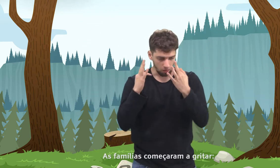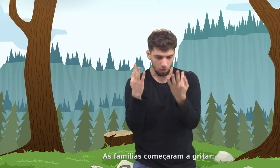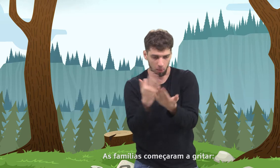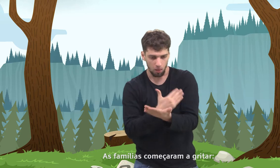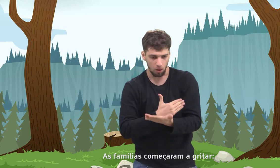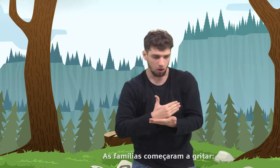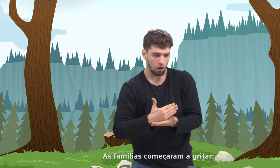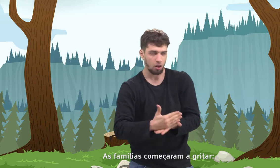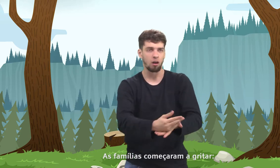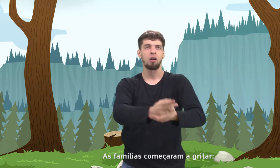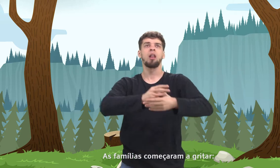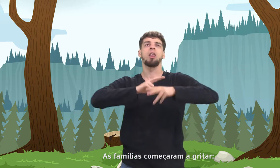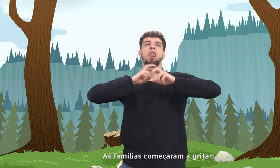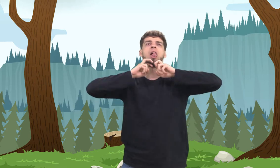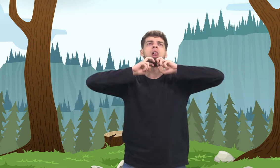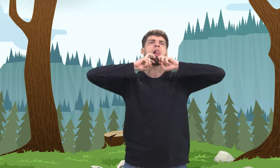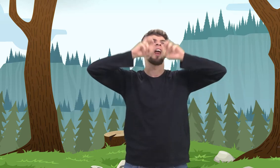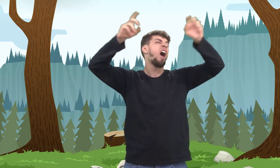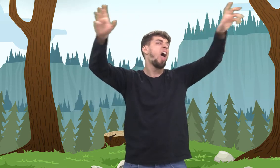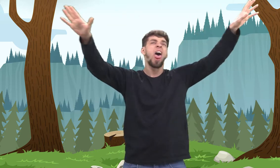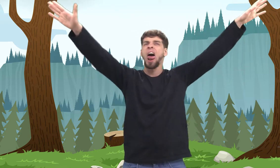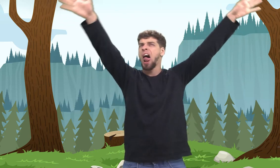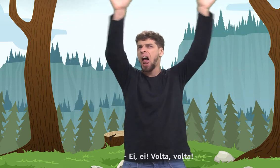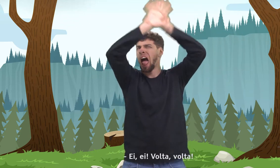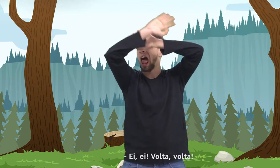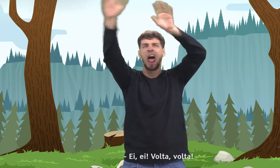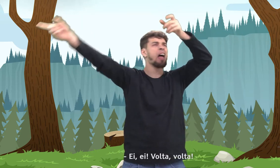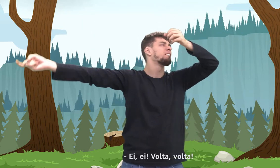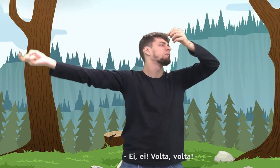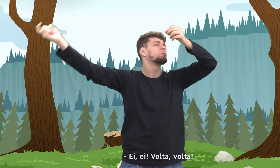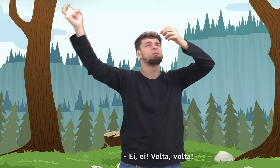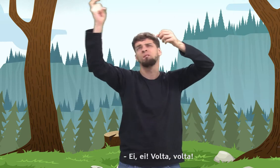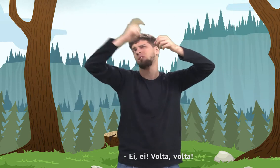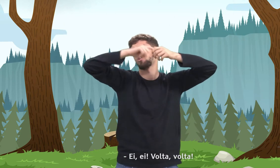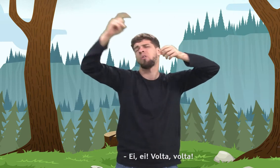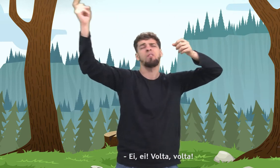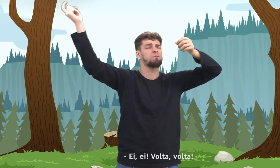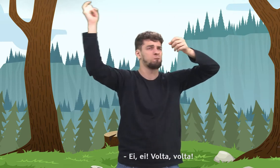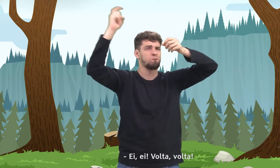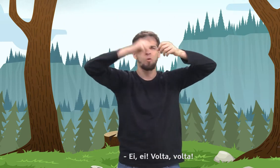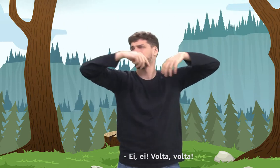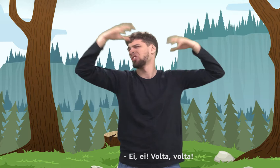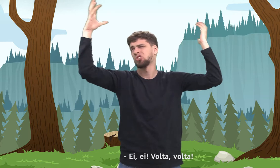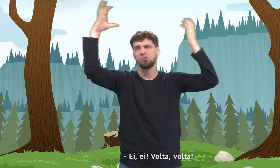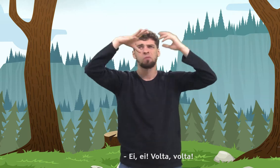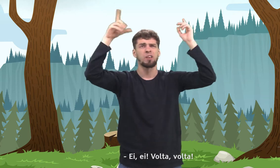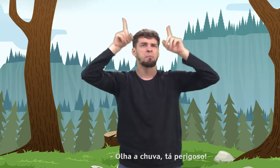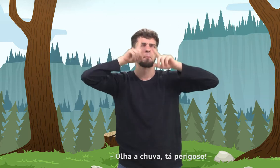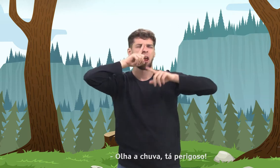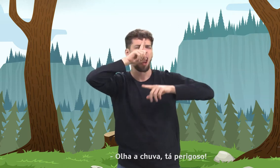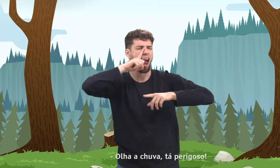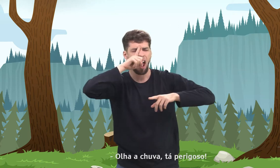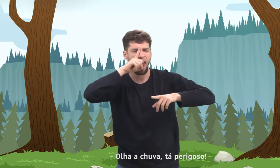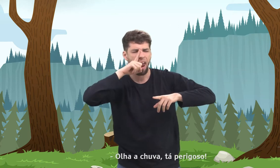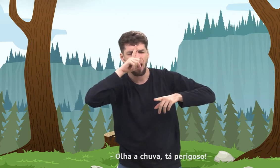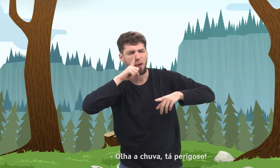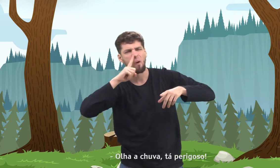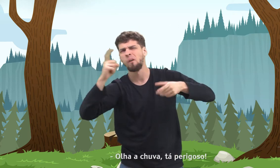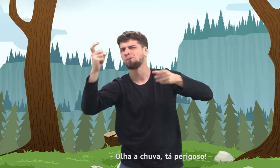famílias começaram a gritar ei volta a volta olha a chuva está perigoso